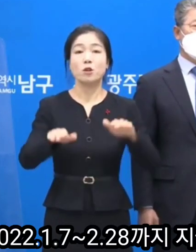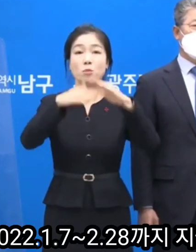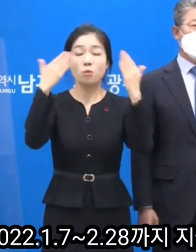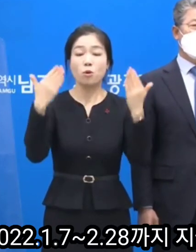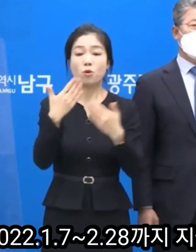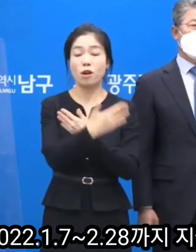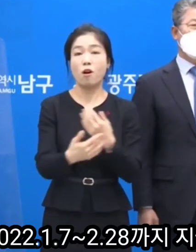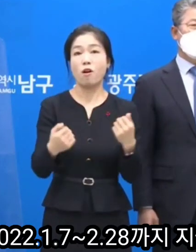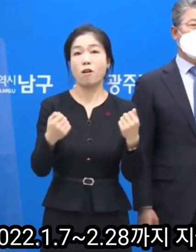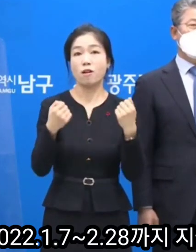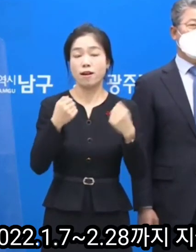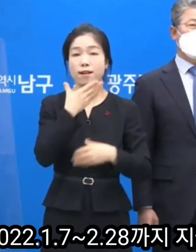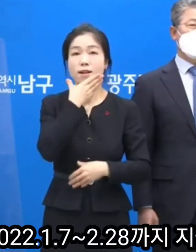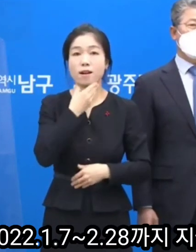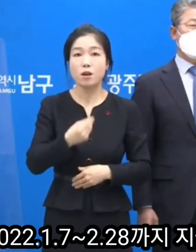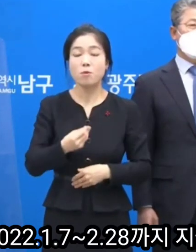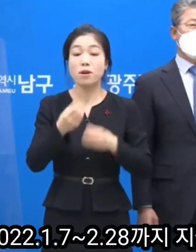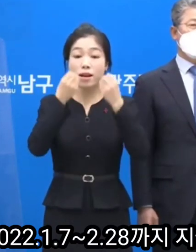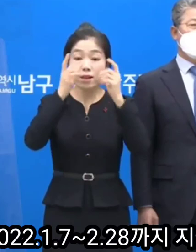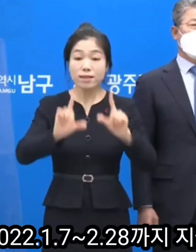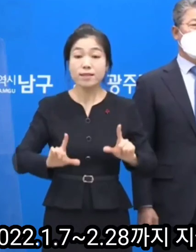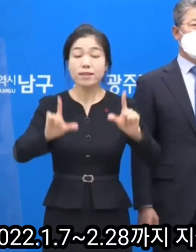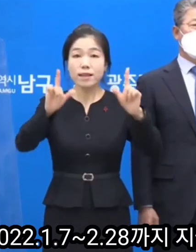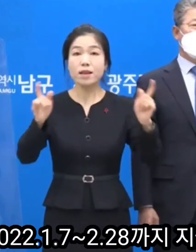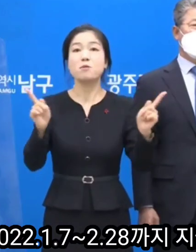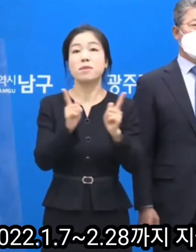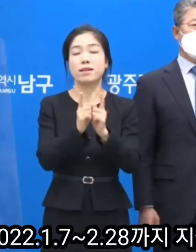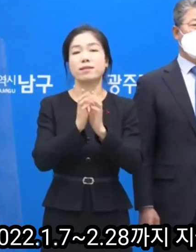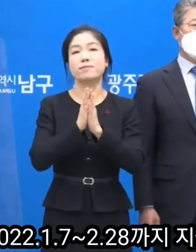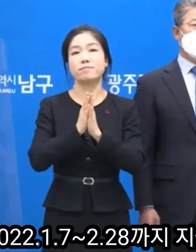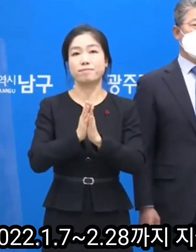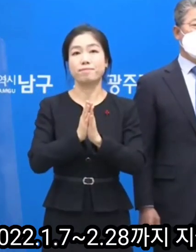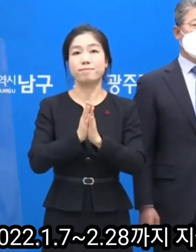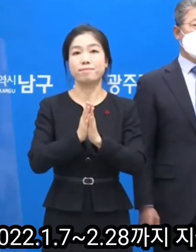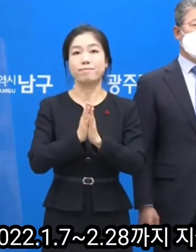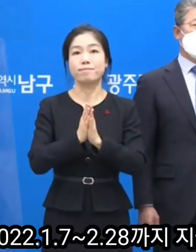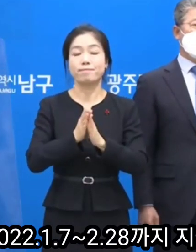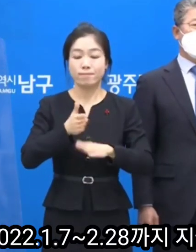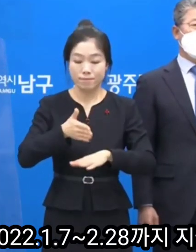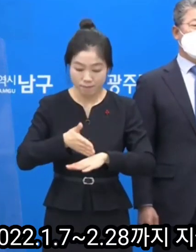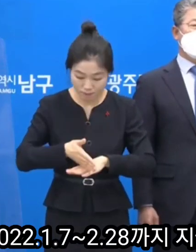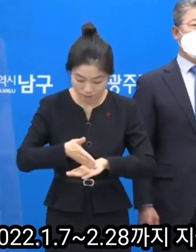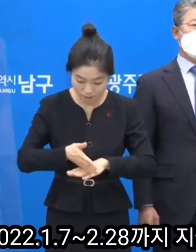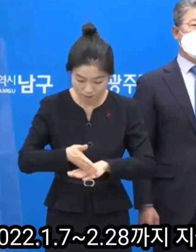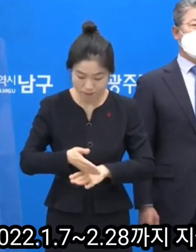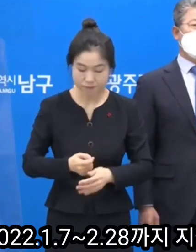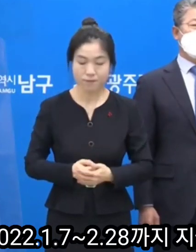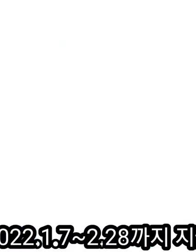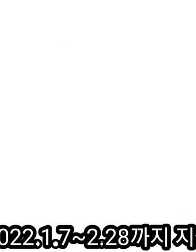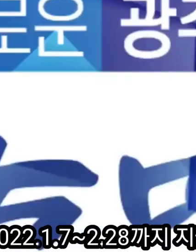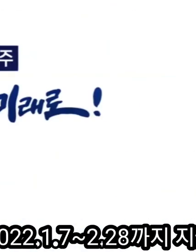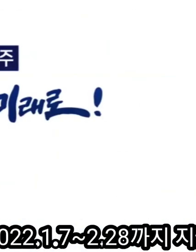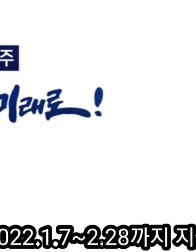모두가 건강하고 행복한 새해 맞이하시길 기원합니다. 감사합니다.